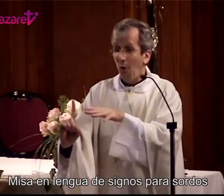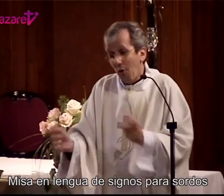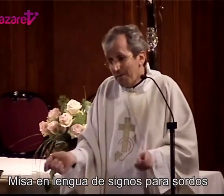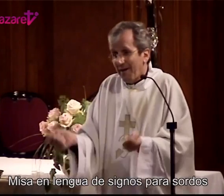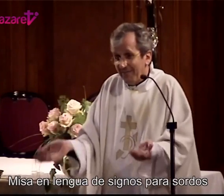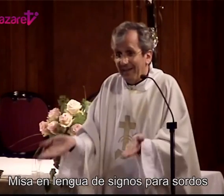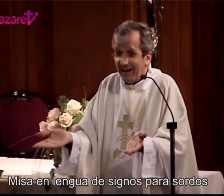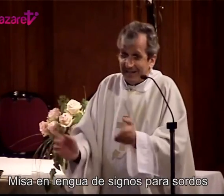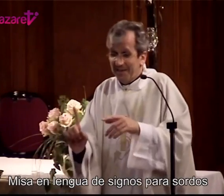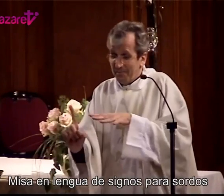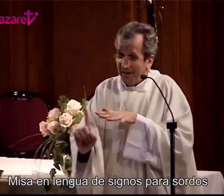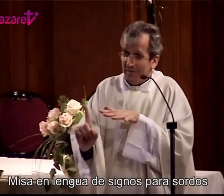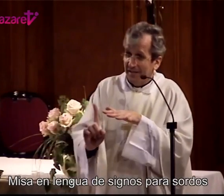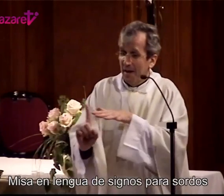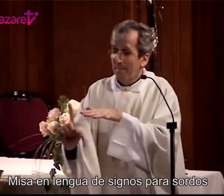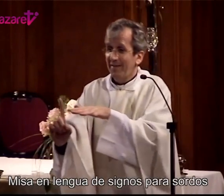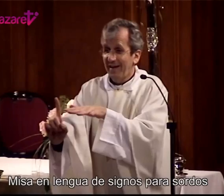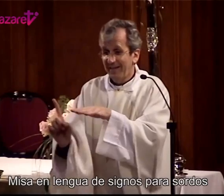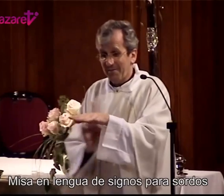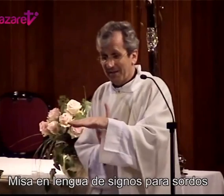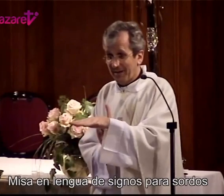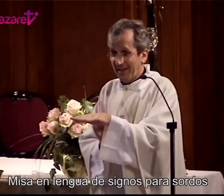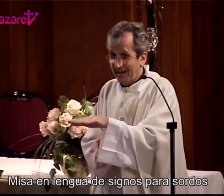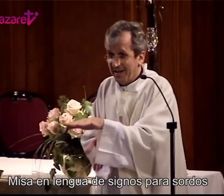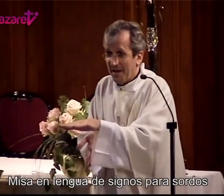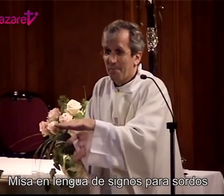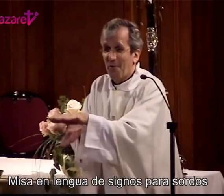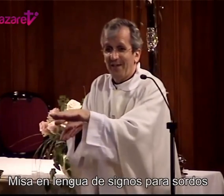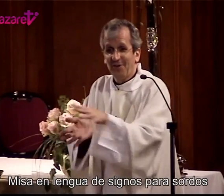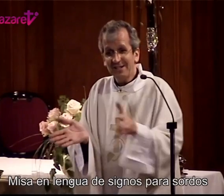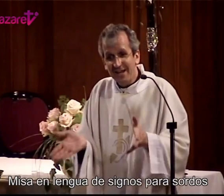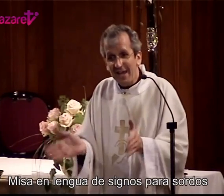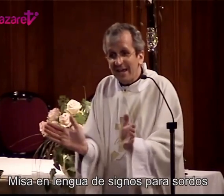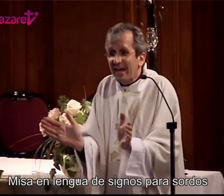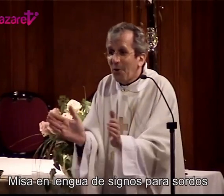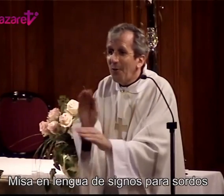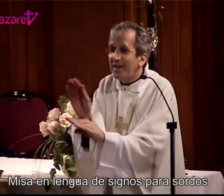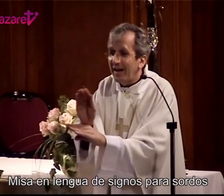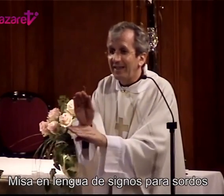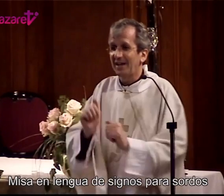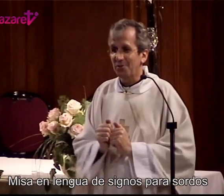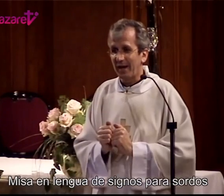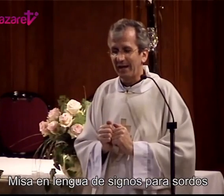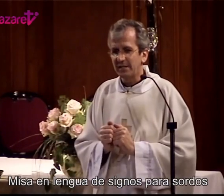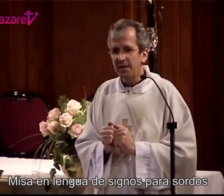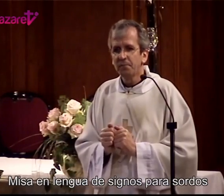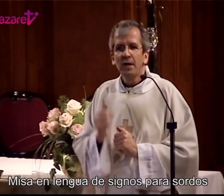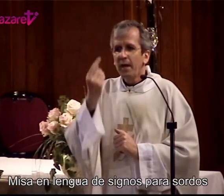iba detrás, ¿eh? Depende, a veces va delante, a veces va detrás, empujándolas, ¿eh? Y que cuida de las ovejas, ¿eh? Y